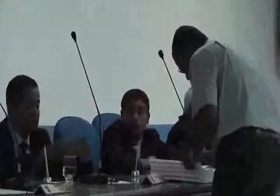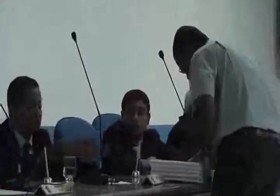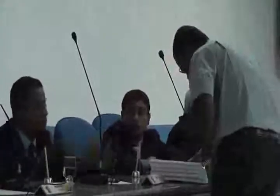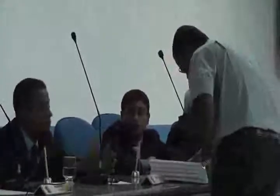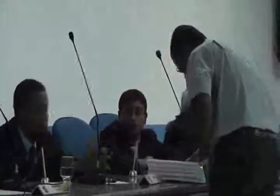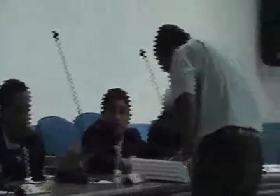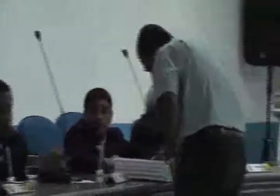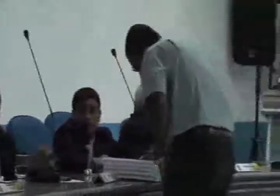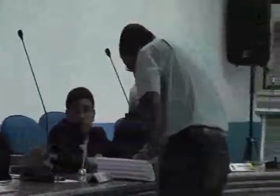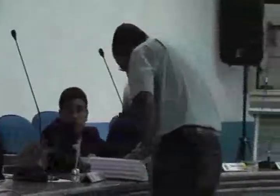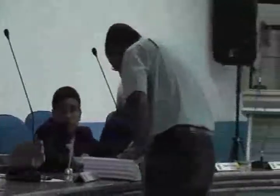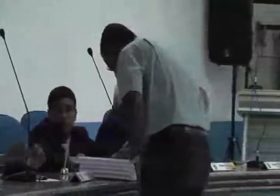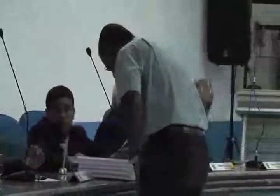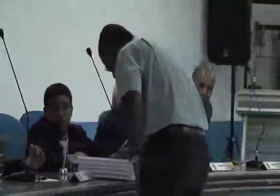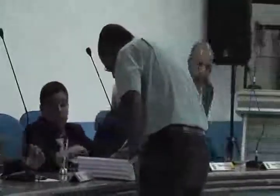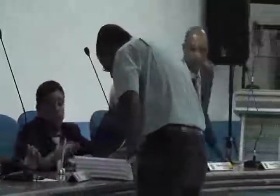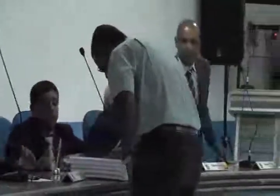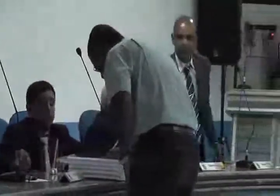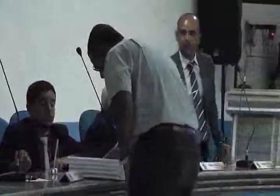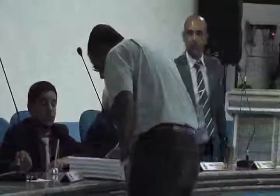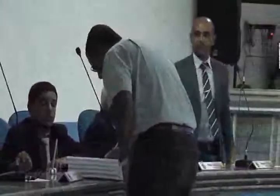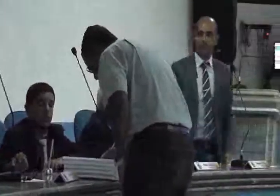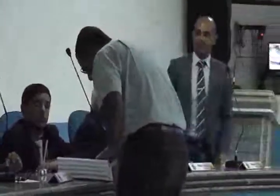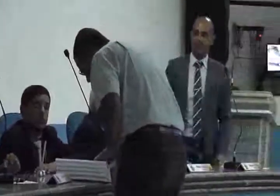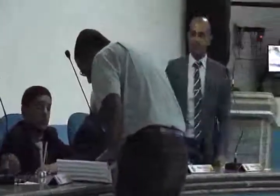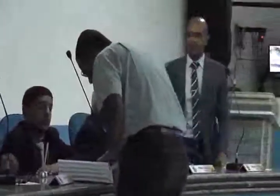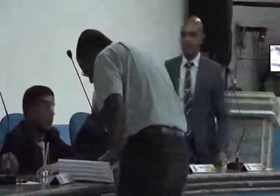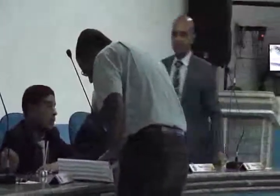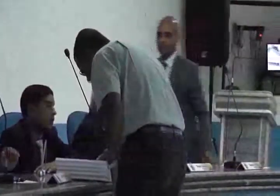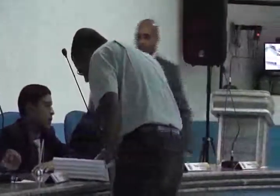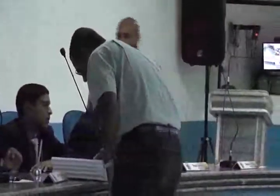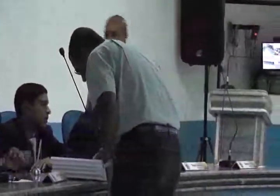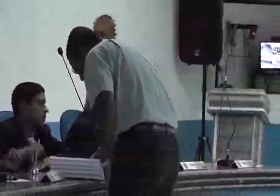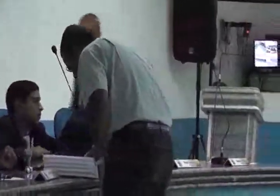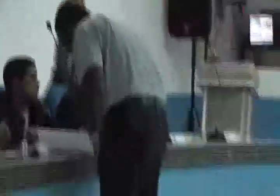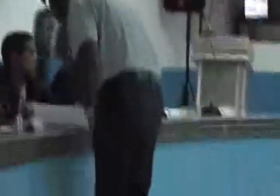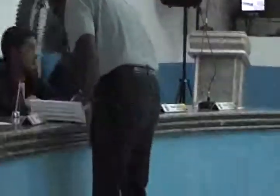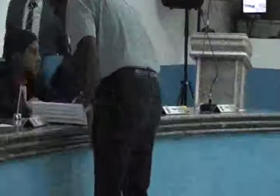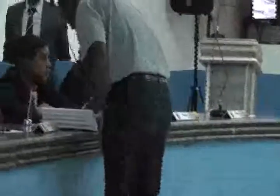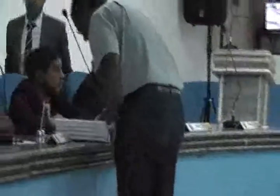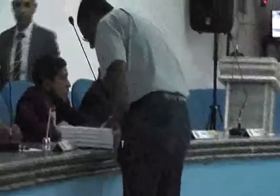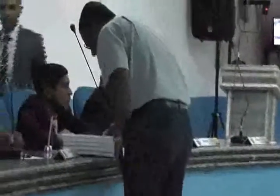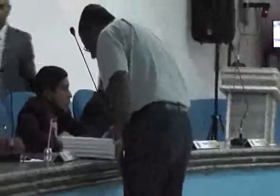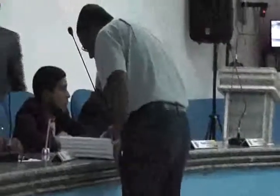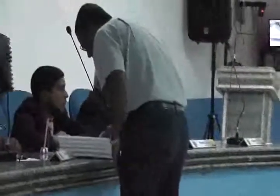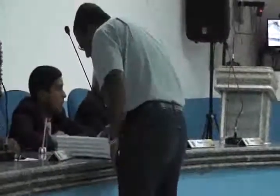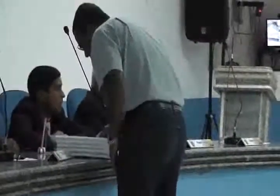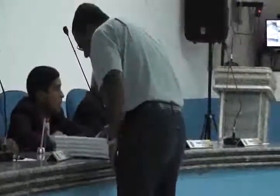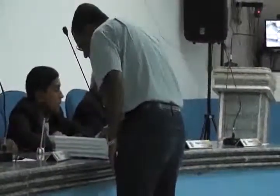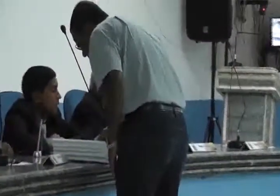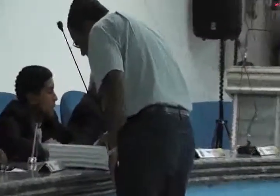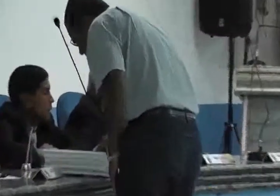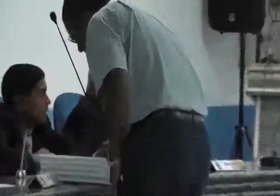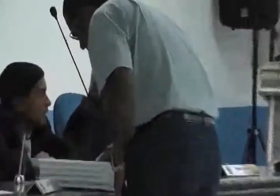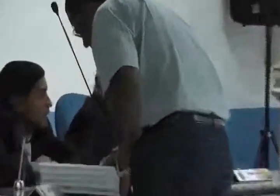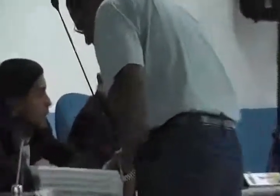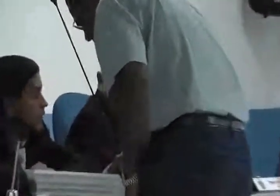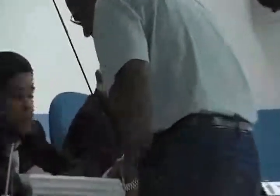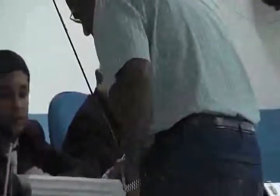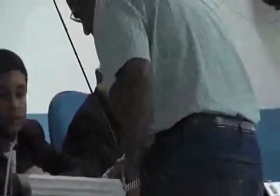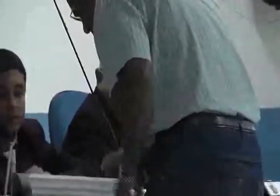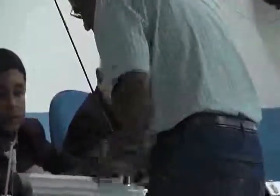Pronto, senhor presidente. Senhor presidente, colegas vereadores, boa tarde a todos. Parcela da